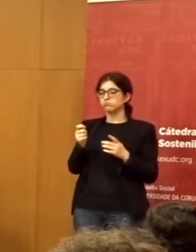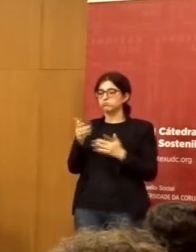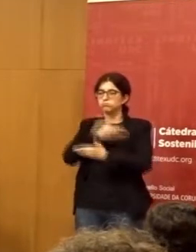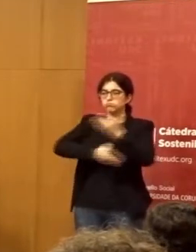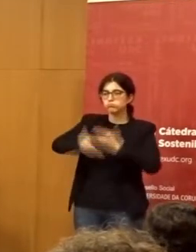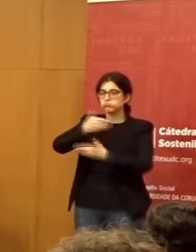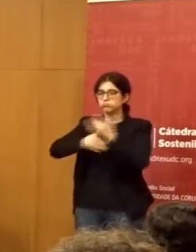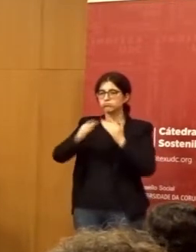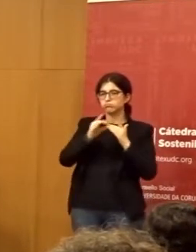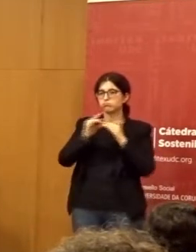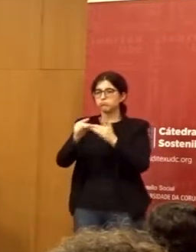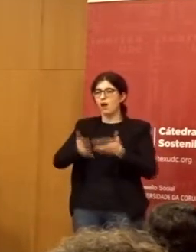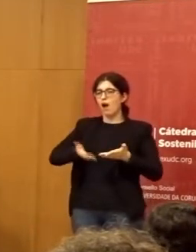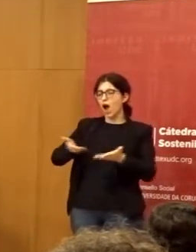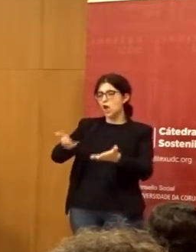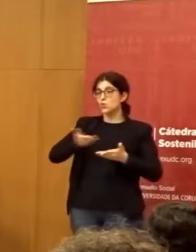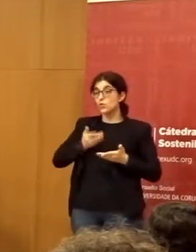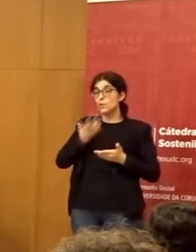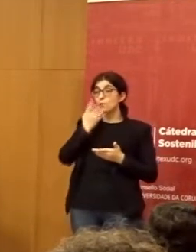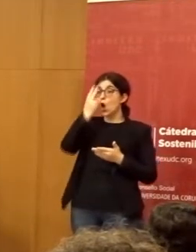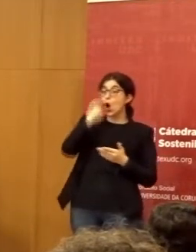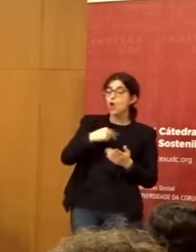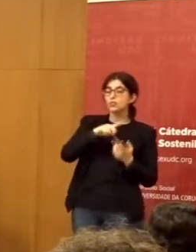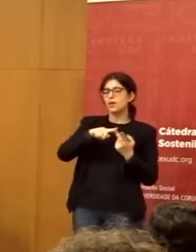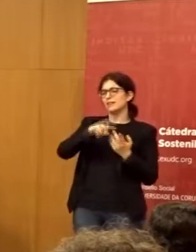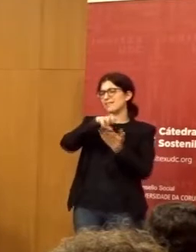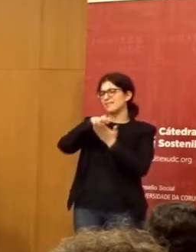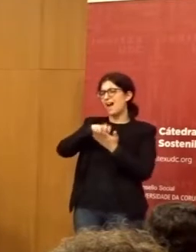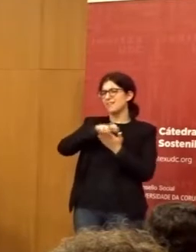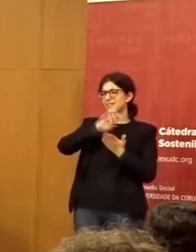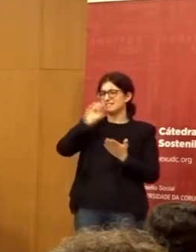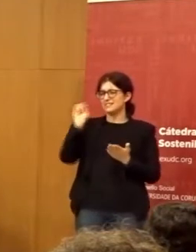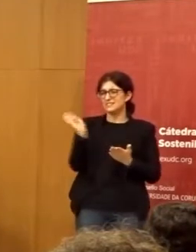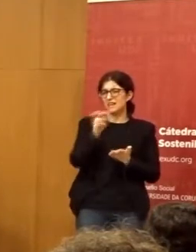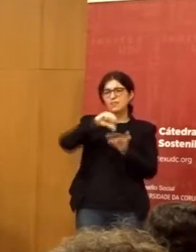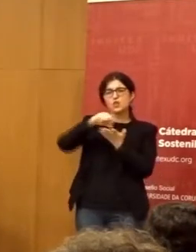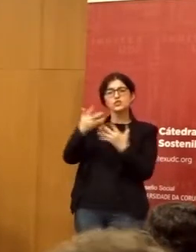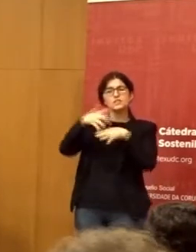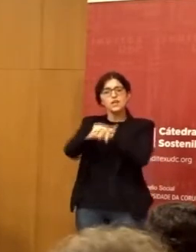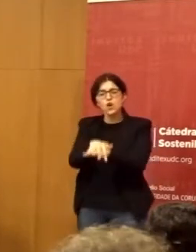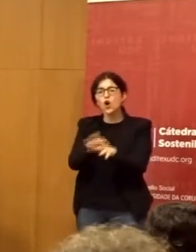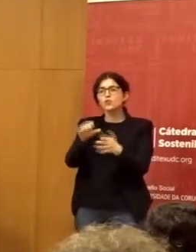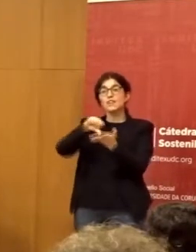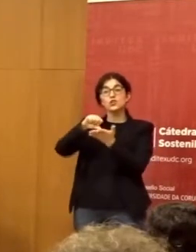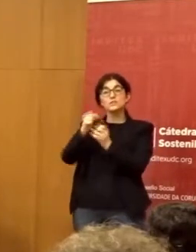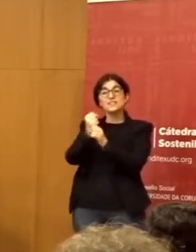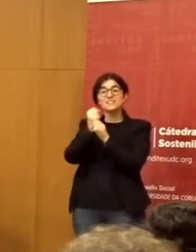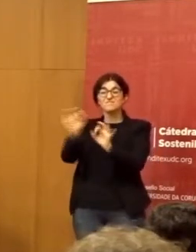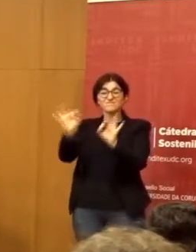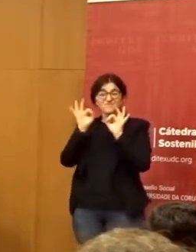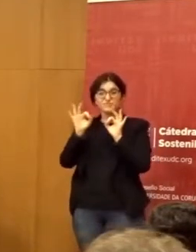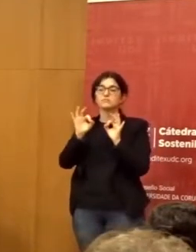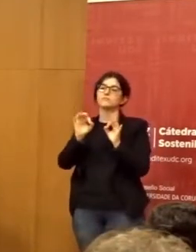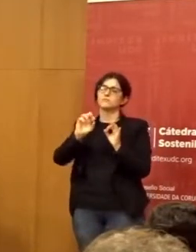desde muchísimas otras entidades, una pléyade de empresas sociales, de centros de inserción, de centros especiales de empleo